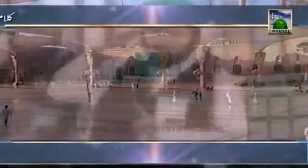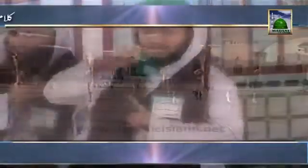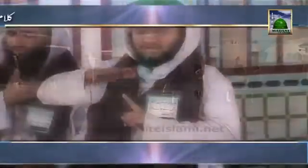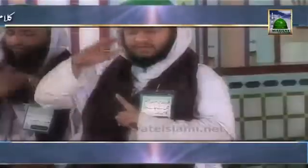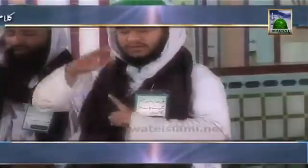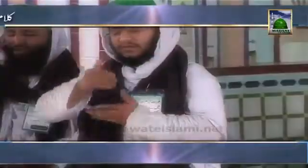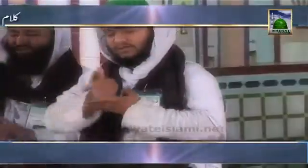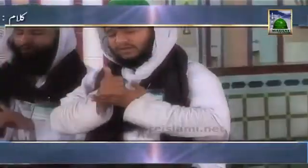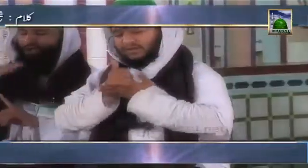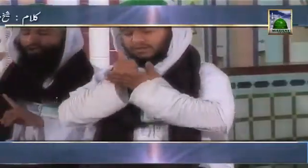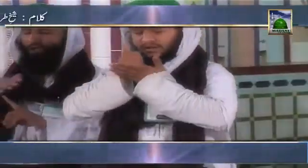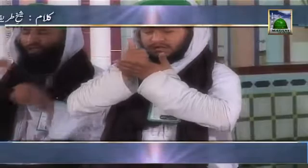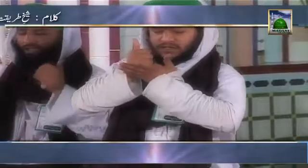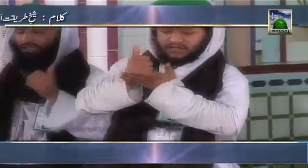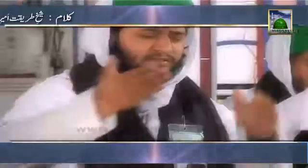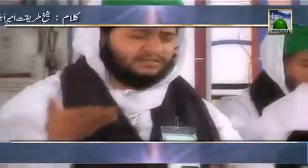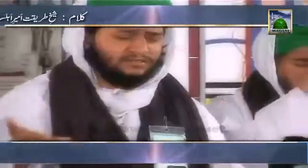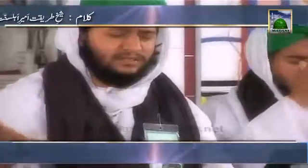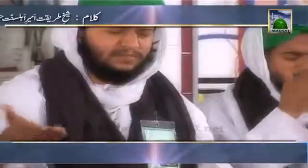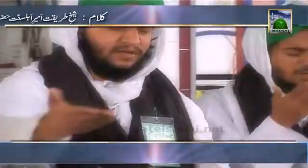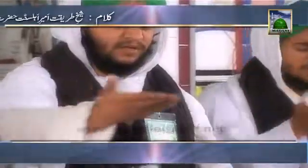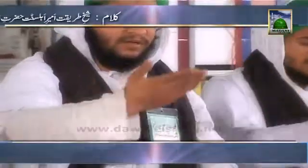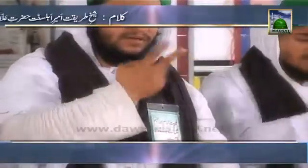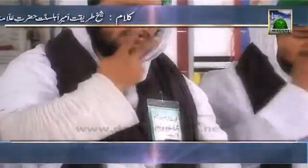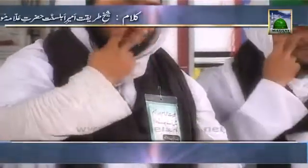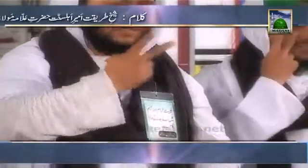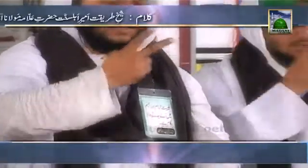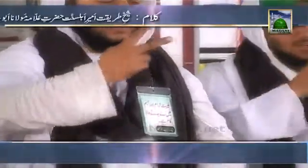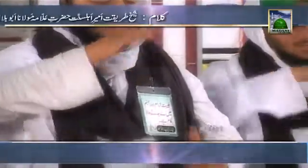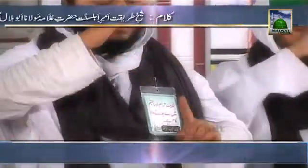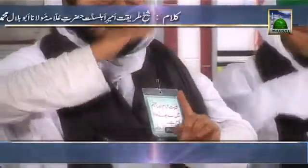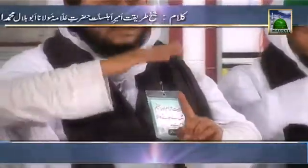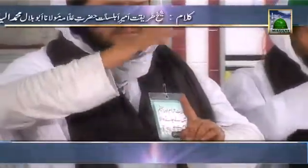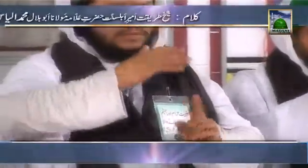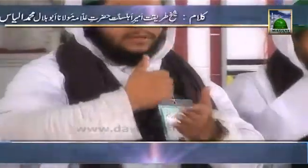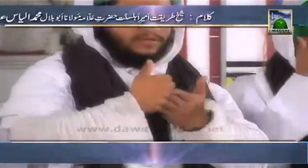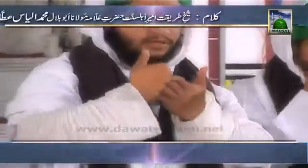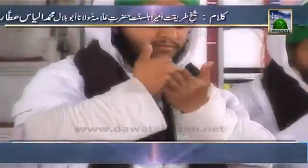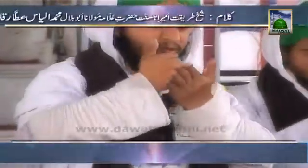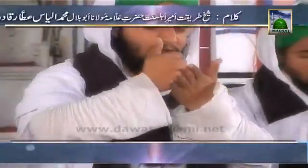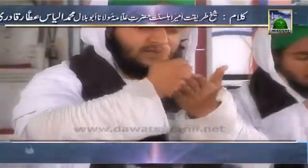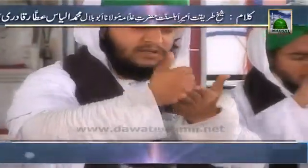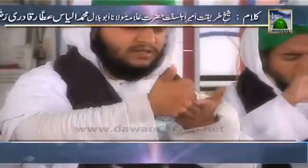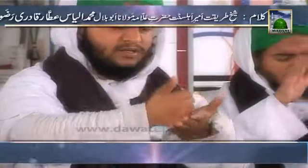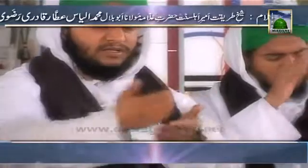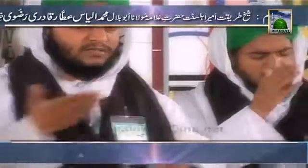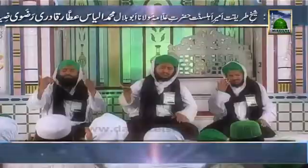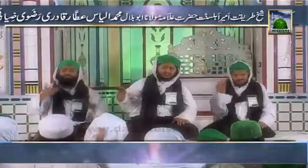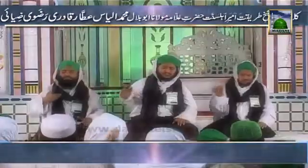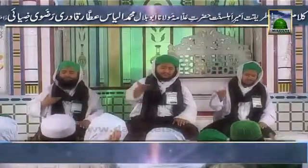کرم فرمائی، جس پر نظر کرم فرمائی، جس